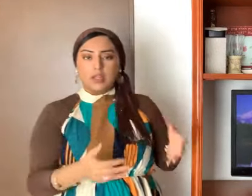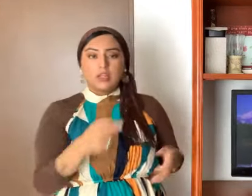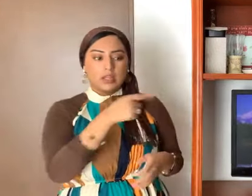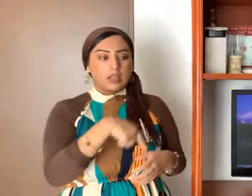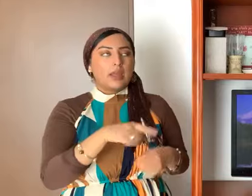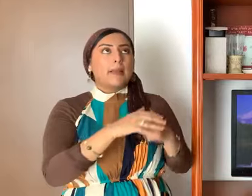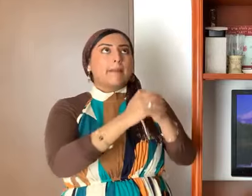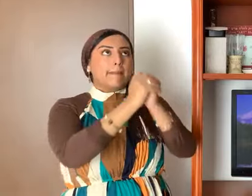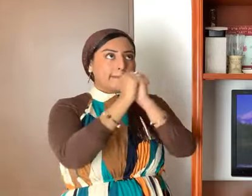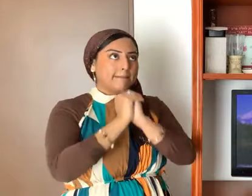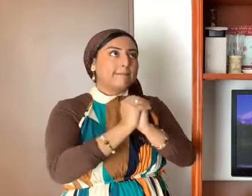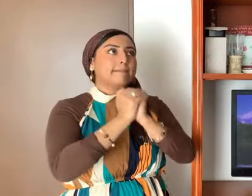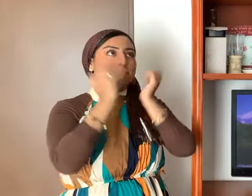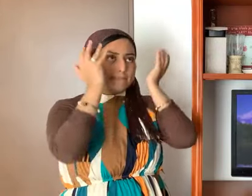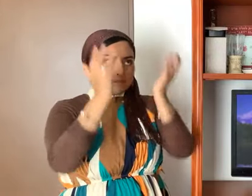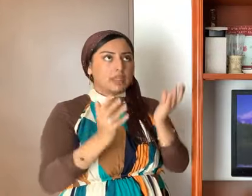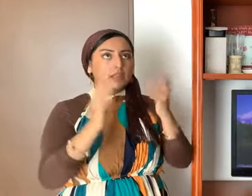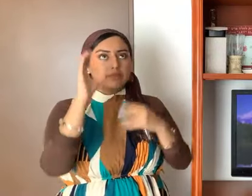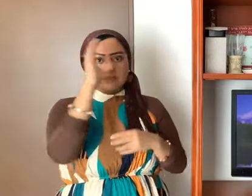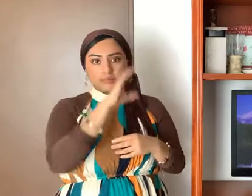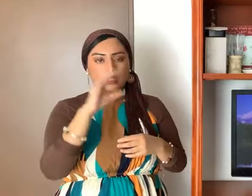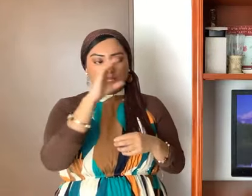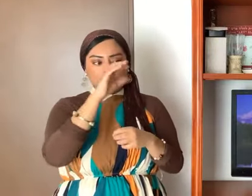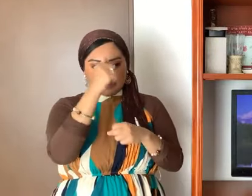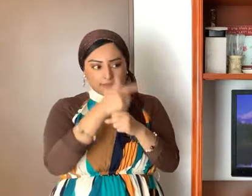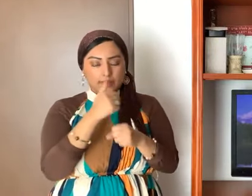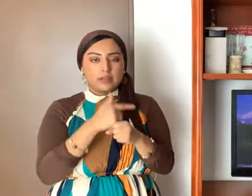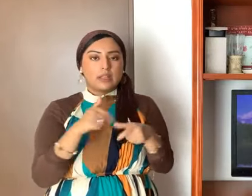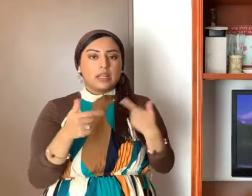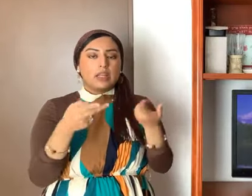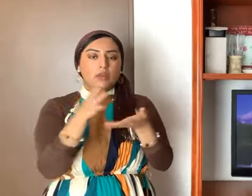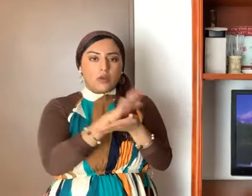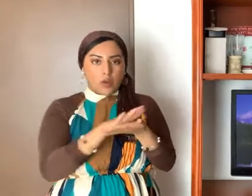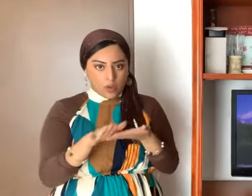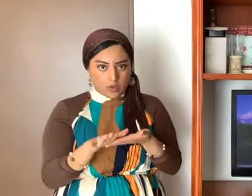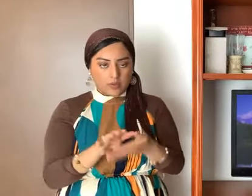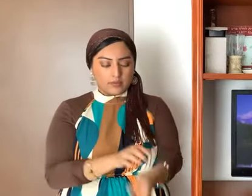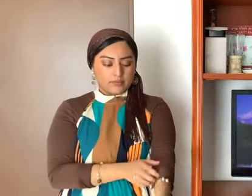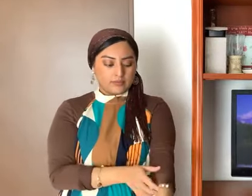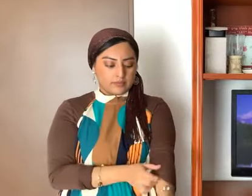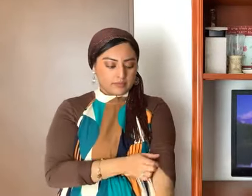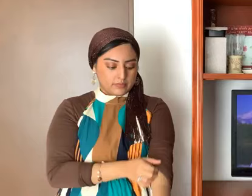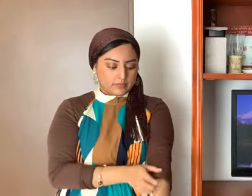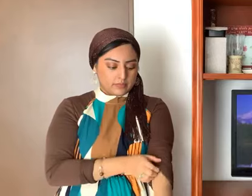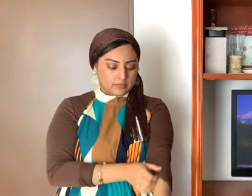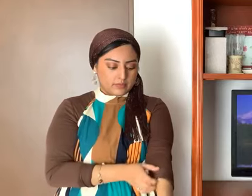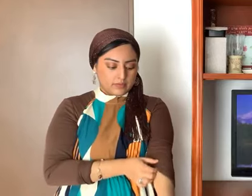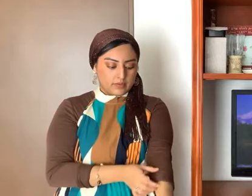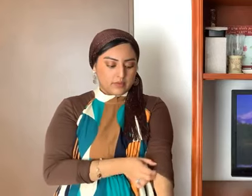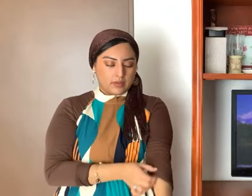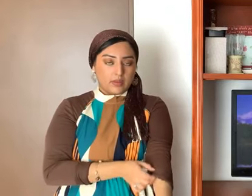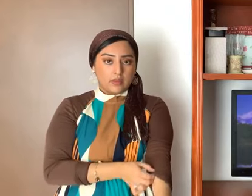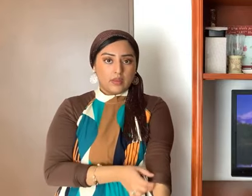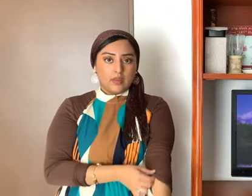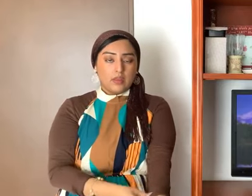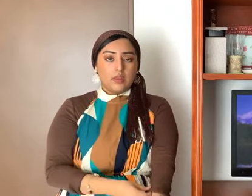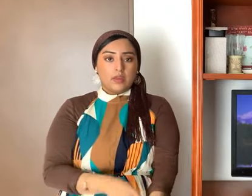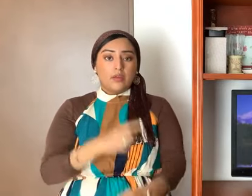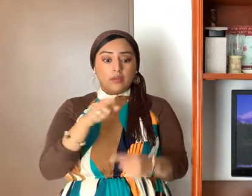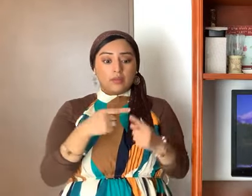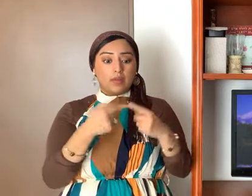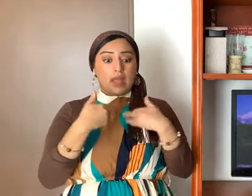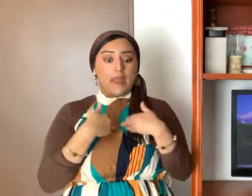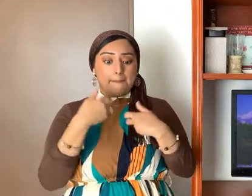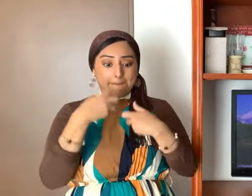claman, gimen y buscan a los Kadoshim. Vuelvo a repetir, los 10 que tienen fe, cuando les